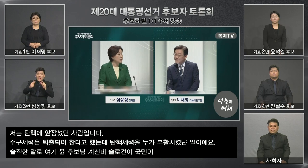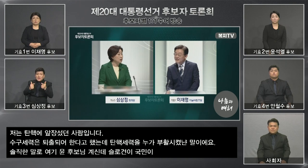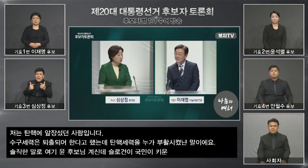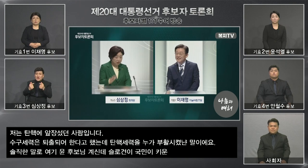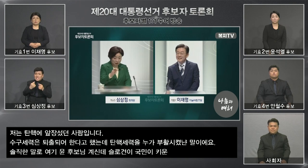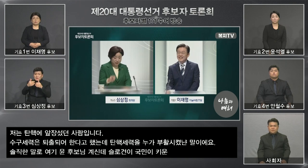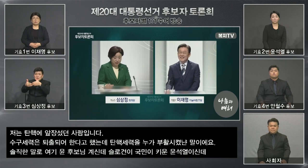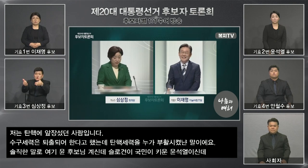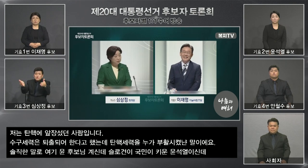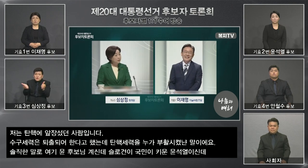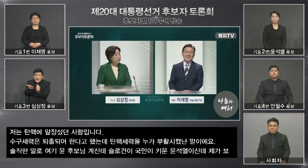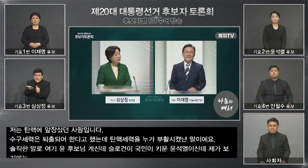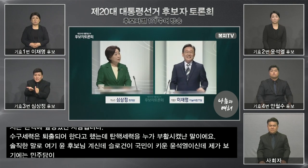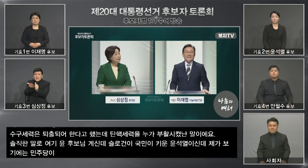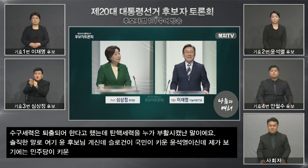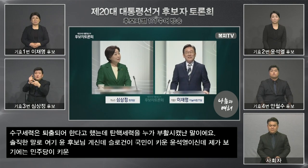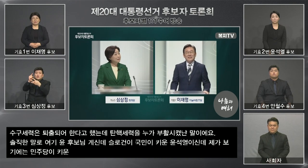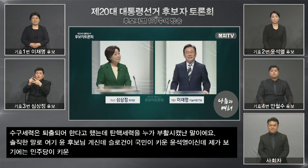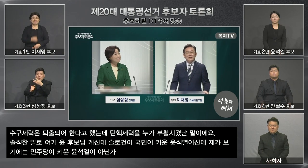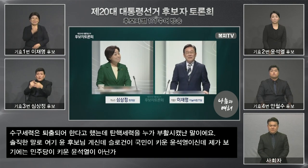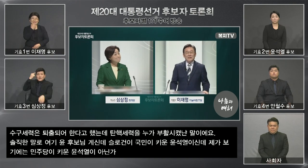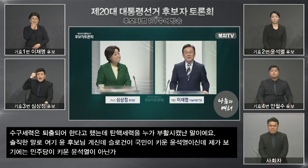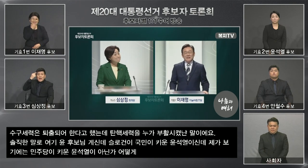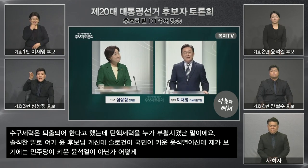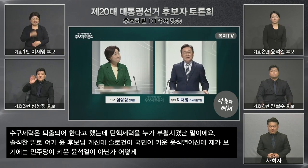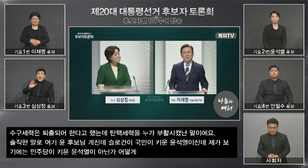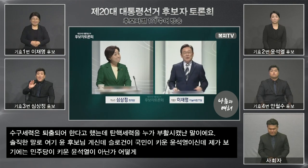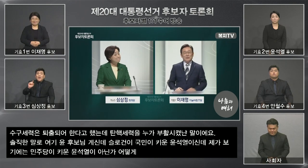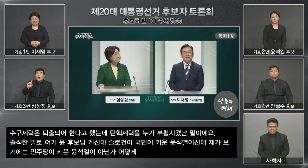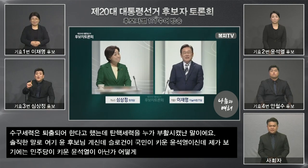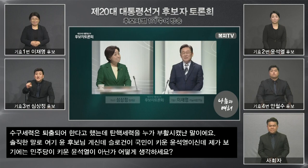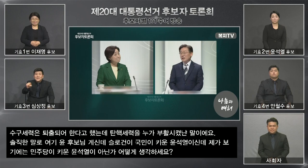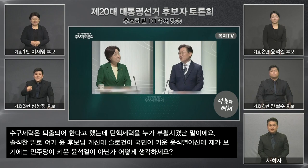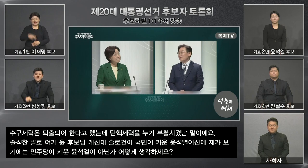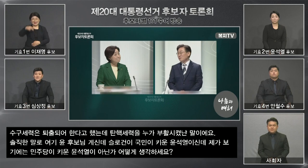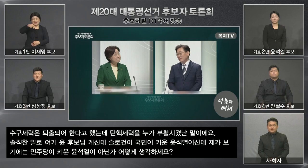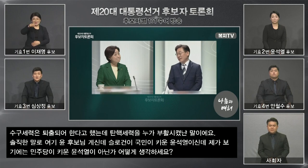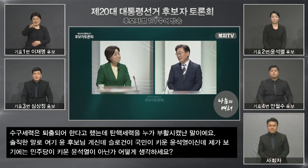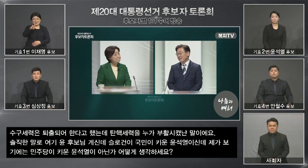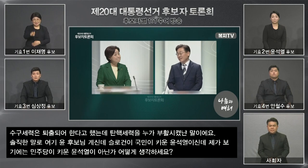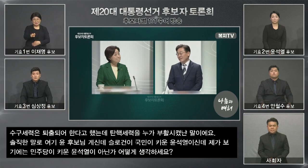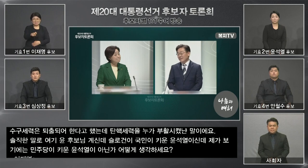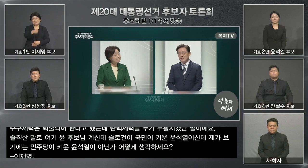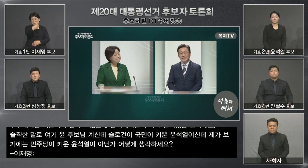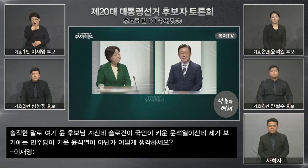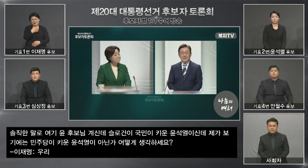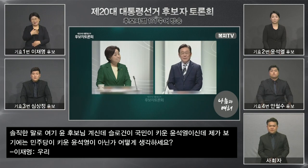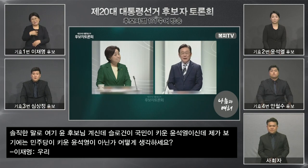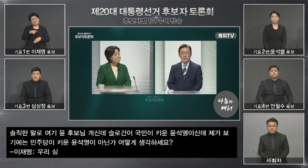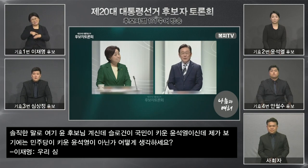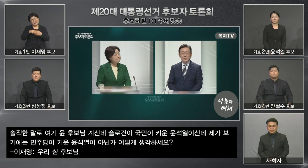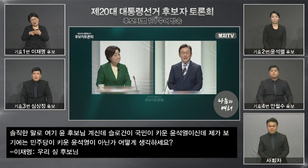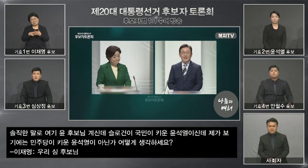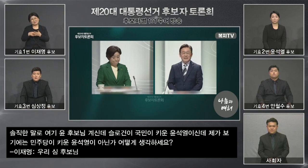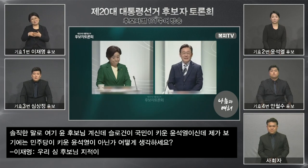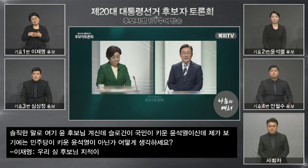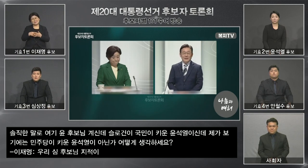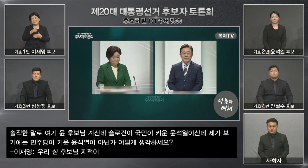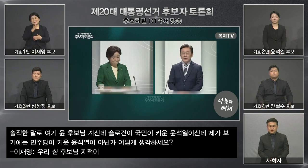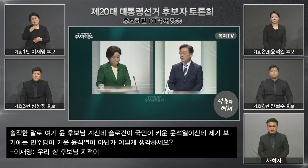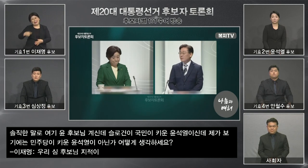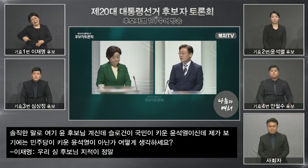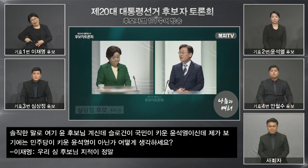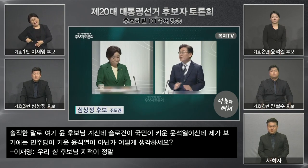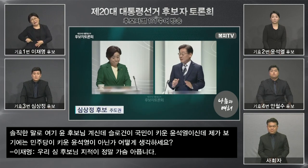윤석열이 아닌가 어떻게 생각하세요? 네 우리 심 후보님 지적이 정말 가슴 아픕니다. 정말 가슴 콕콕 찌르는 것